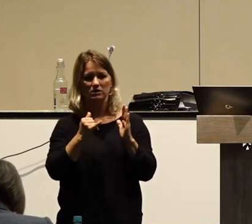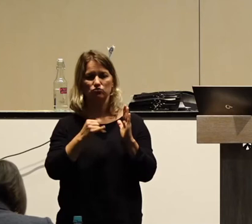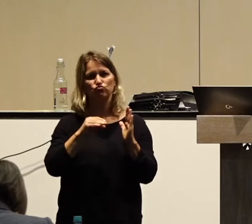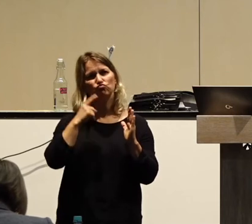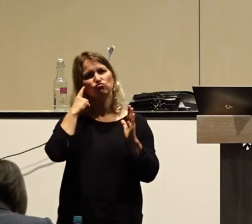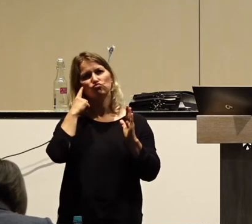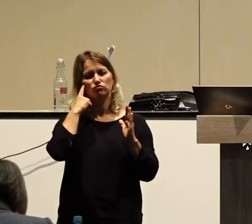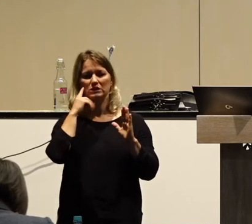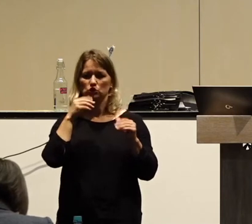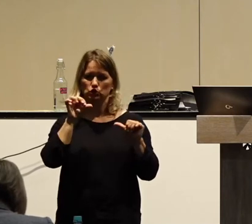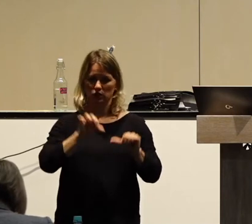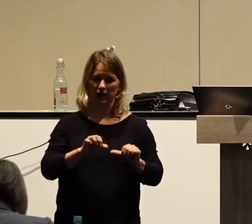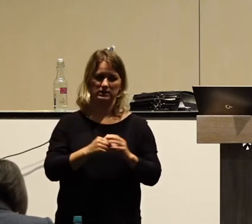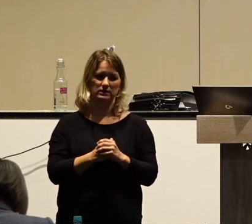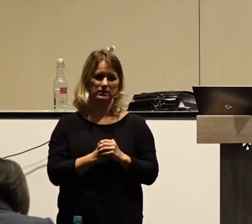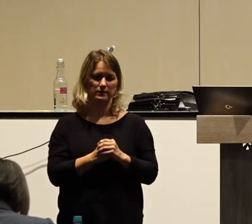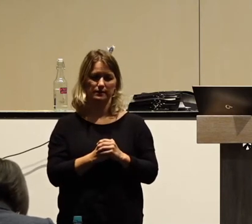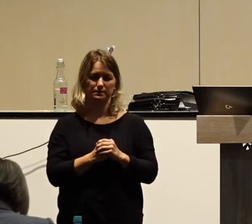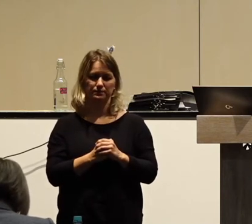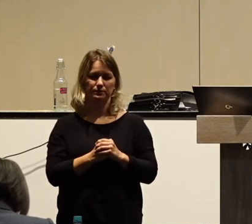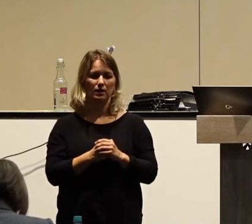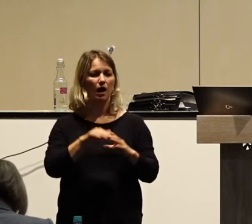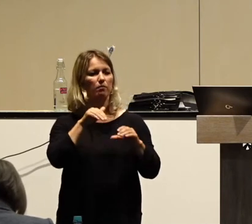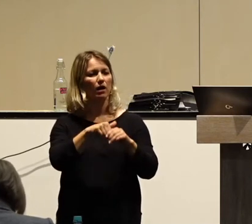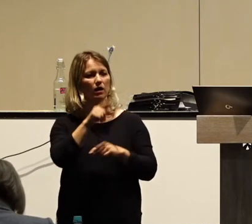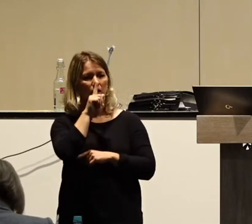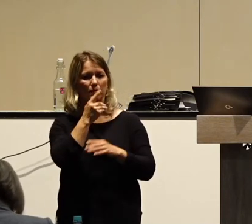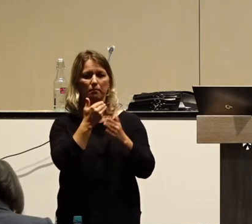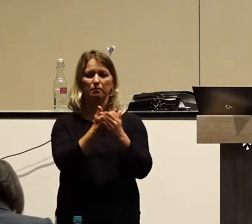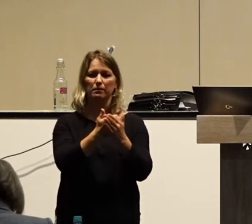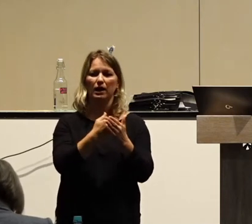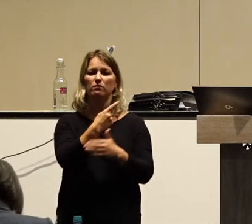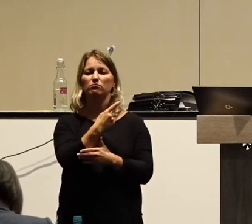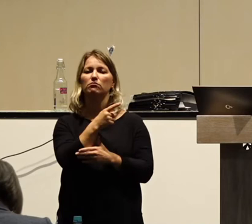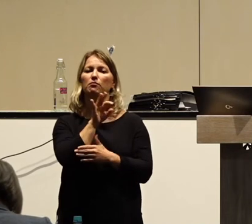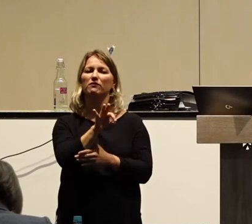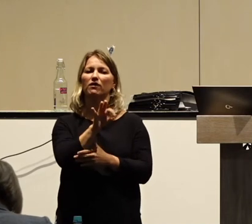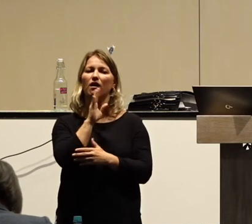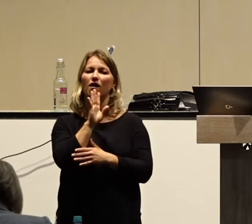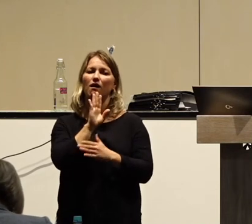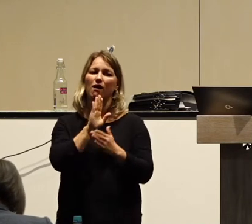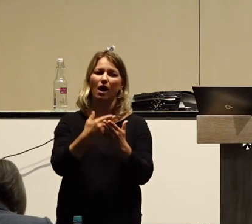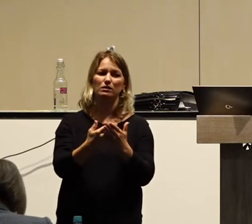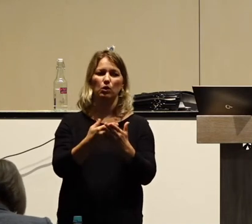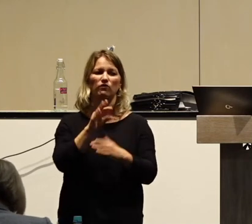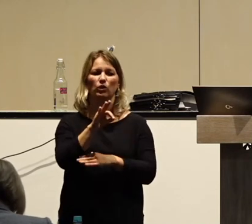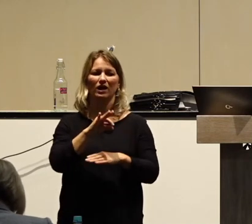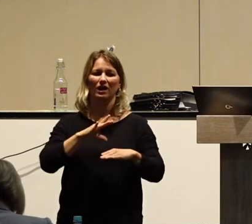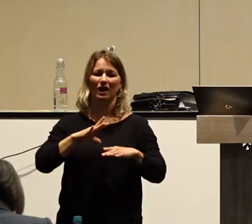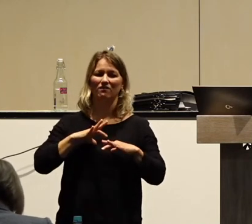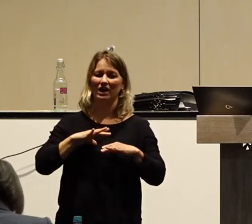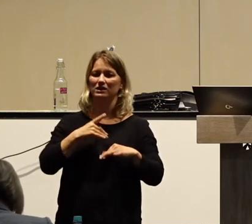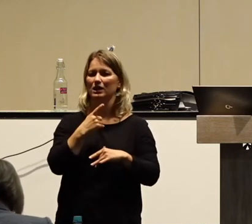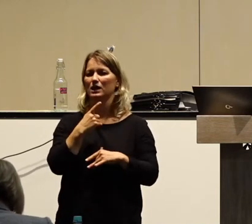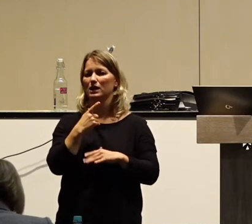uns vorgelegt haben, aber also zum Beispiel das bestehende Angebot des Ferienpasses zu erweitern,